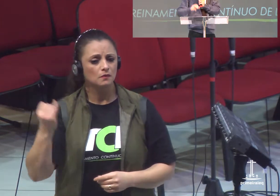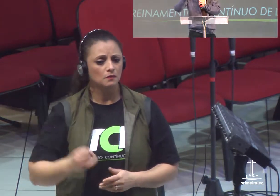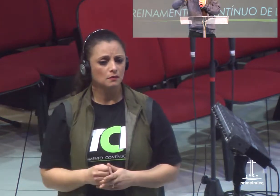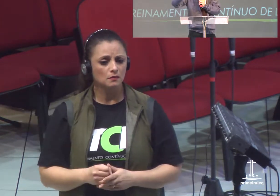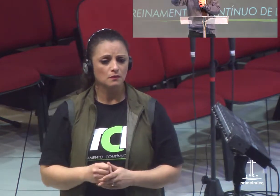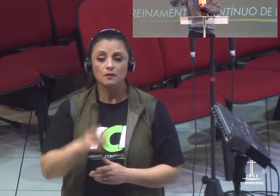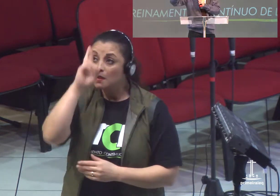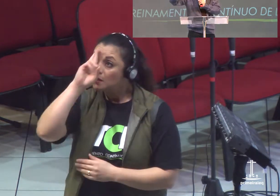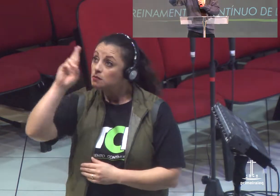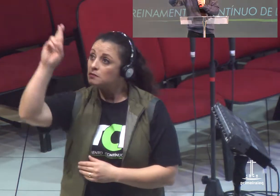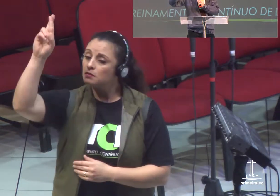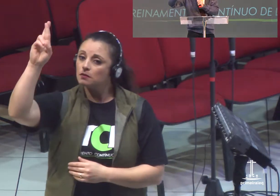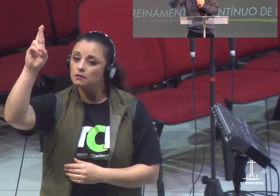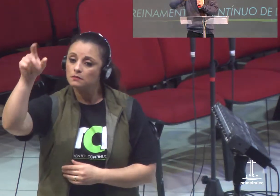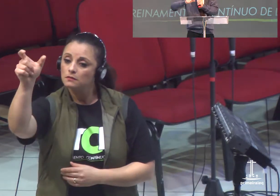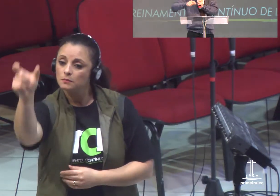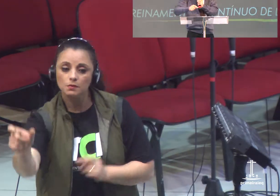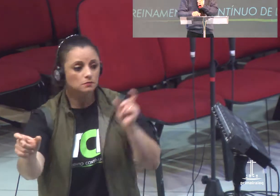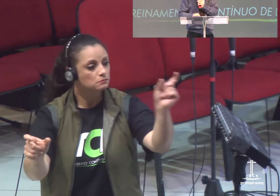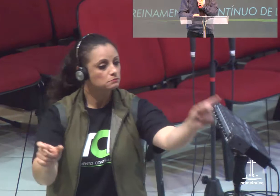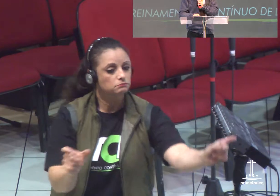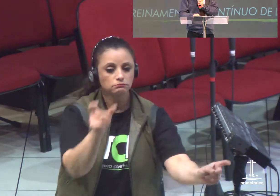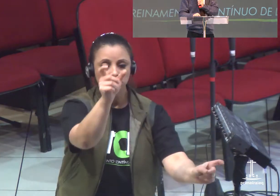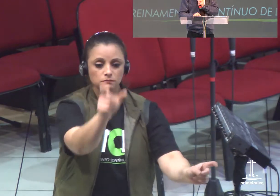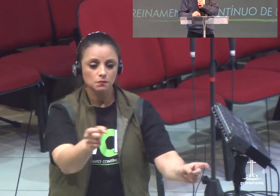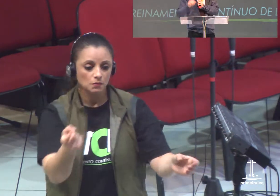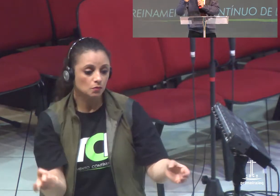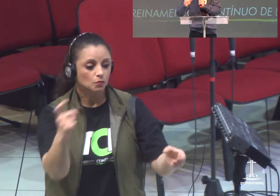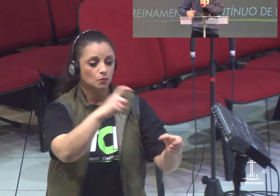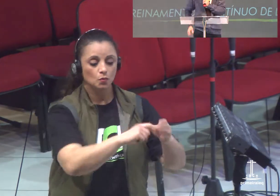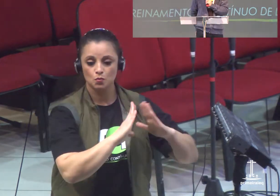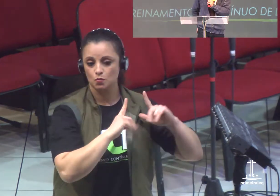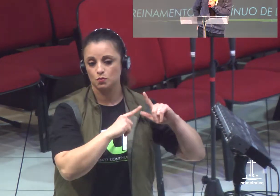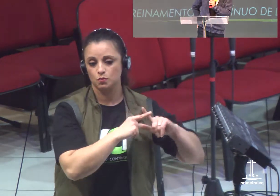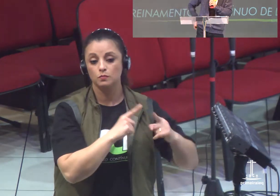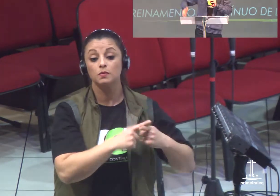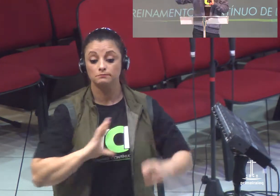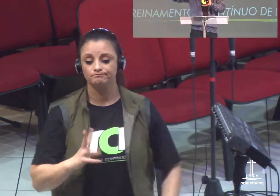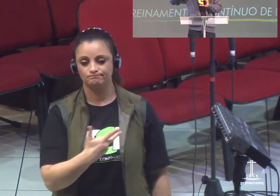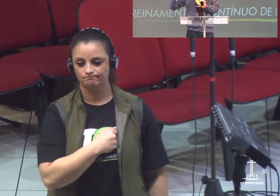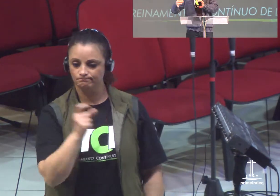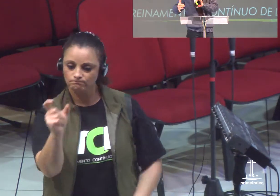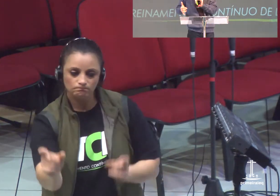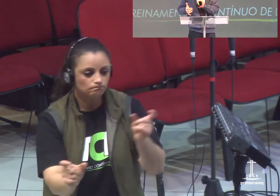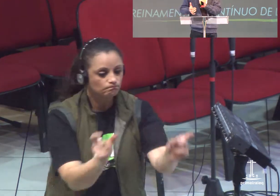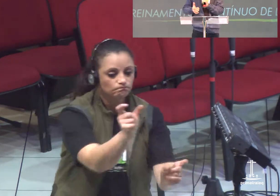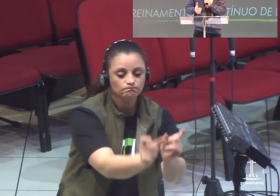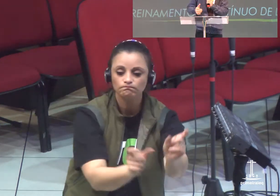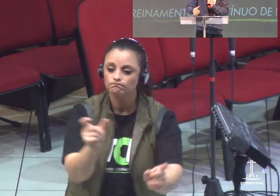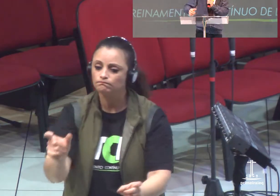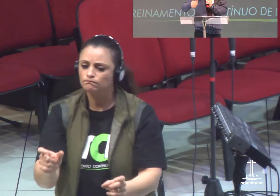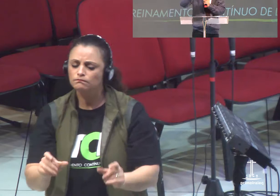O Senhor acrescentava diariamente os que iam sendo salvos. E deixa, antes da gente falar